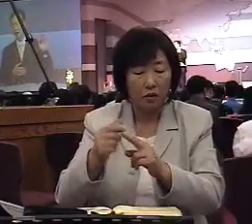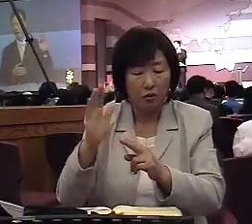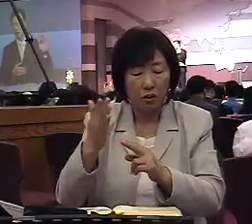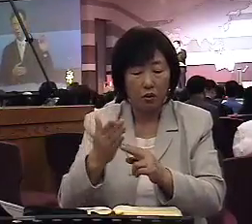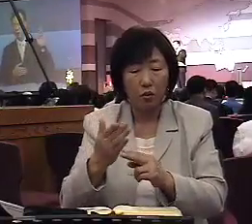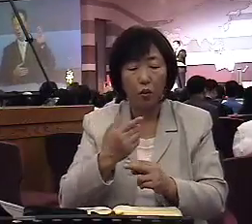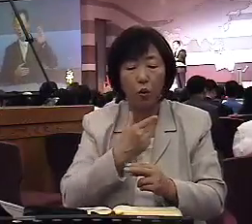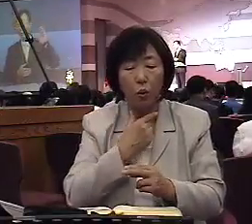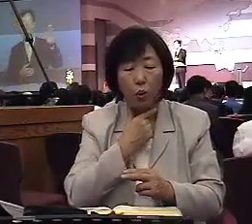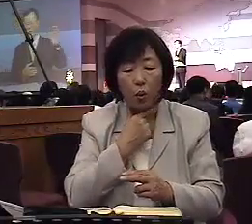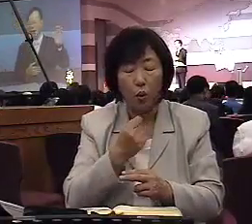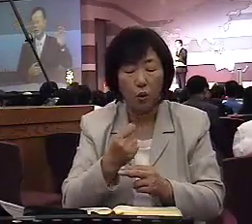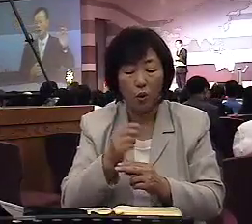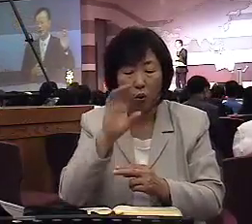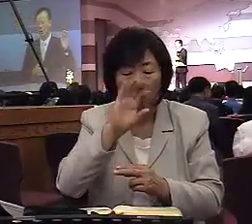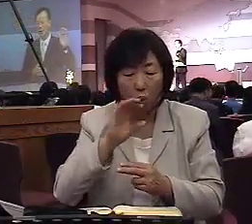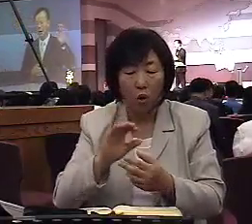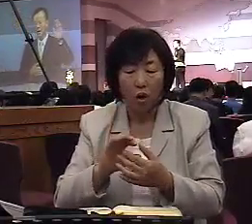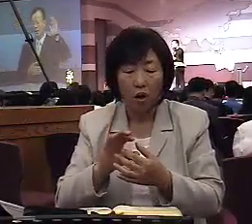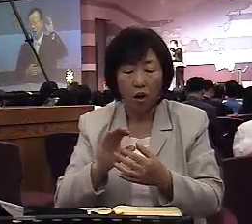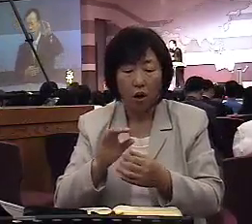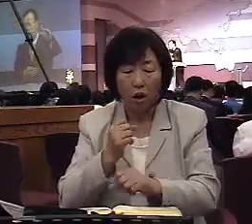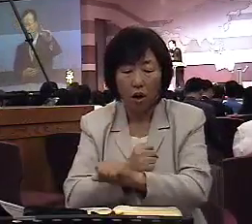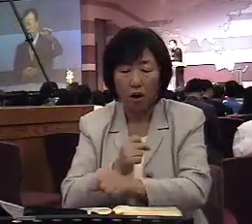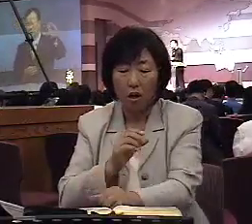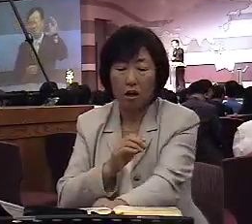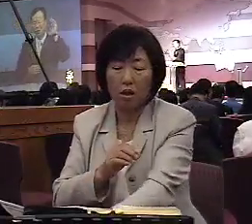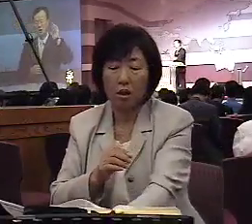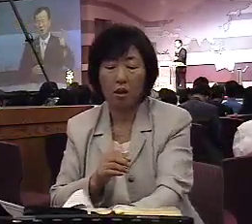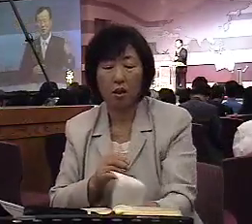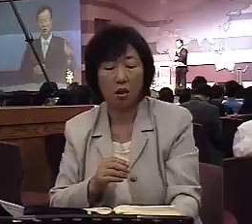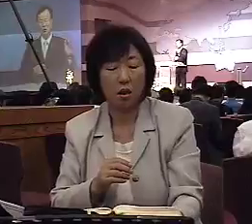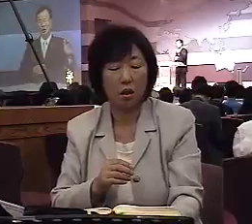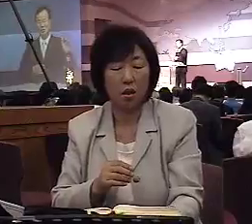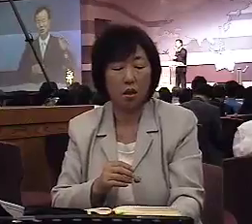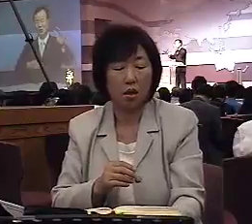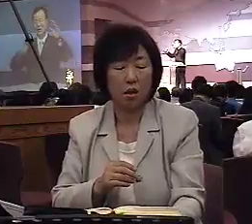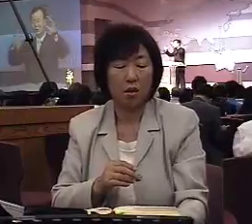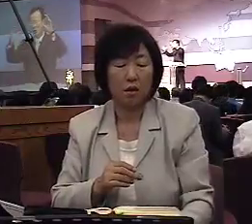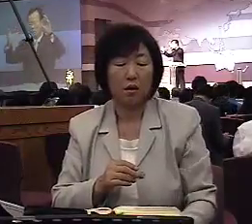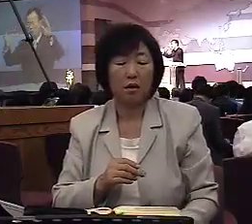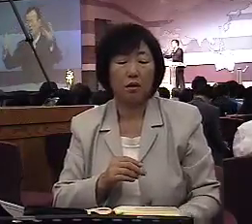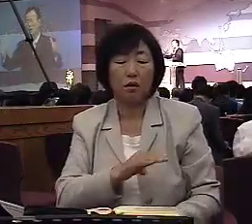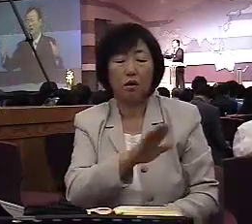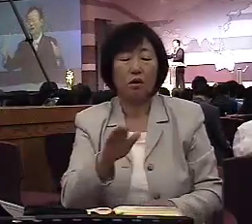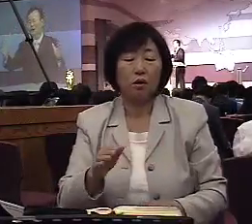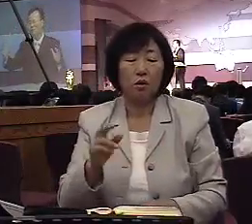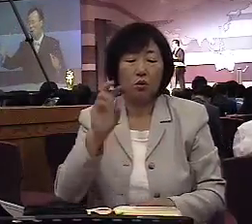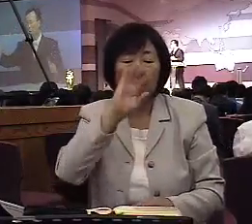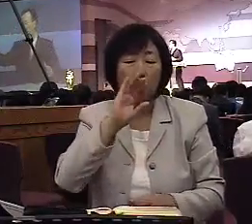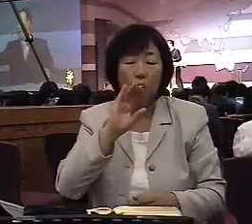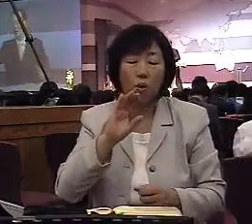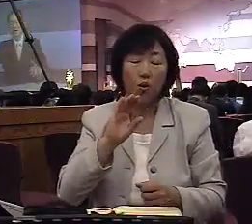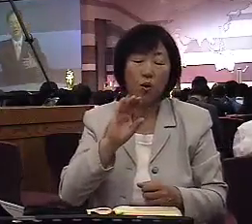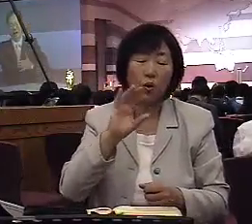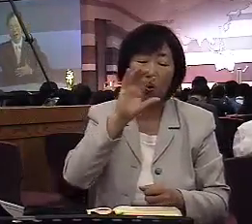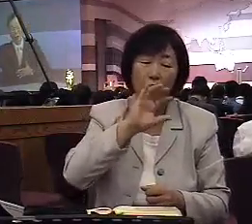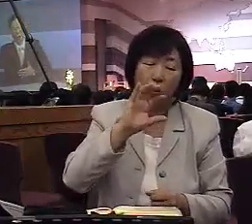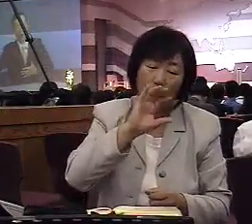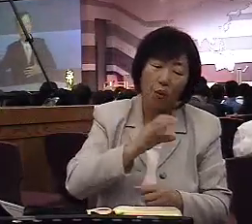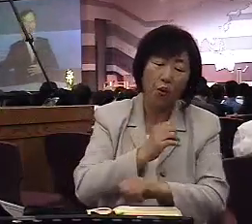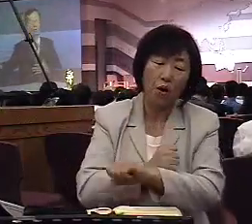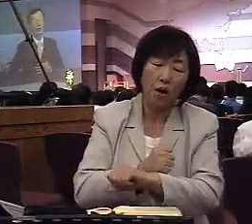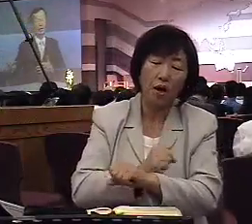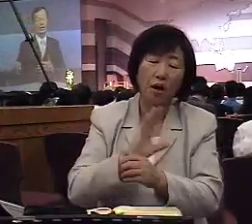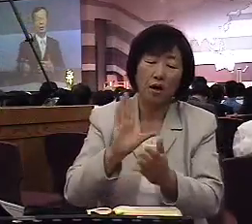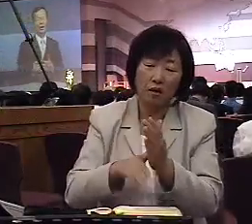구하노라. 여러분, 이 훈련을 할 때 우리가 교육자가 되든 평신도 지도자가 되든 우리가 훈련을 할 때 얼티메트리